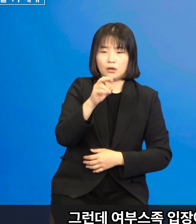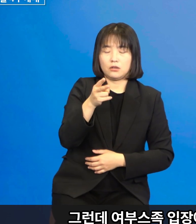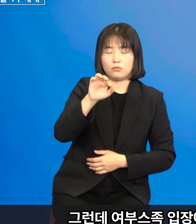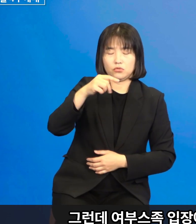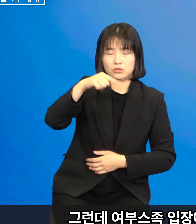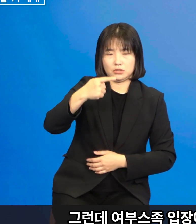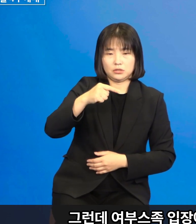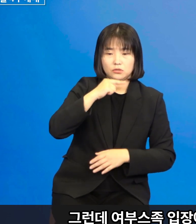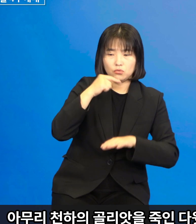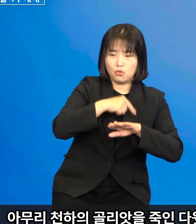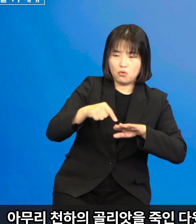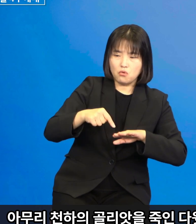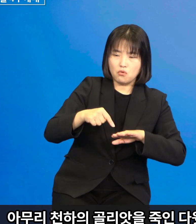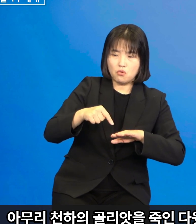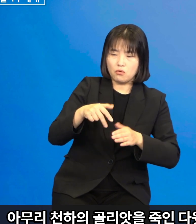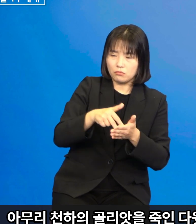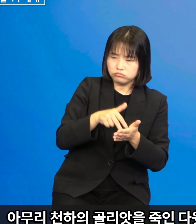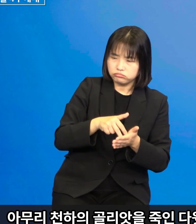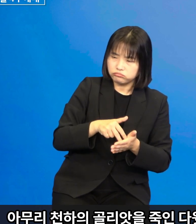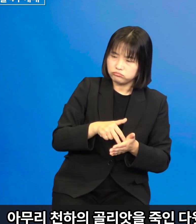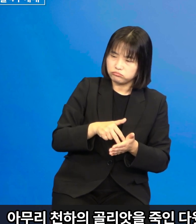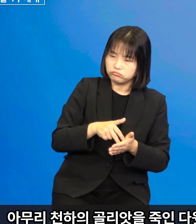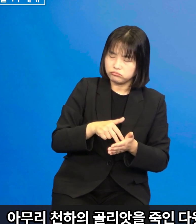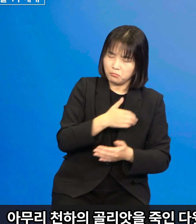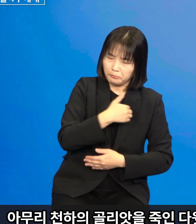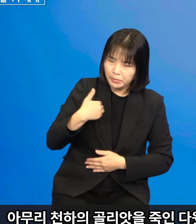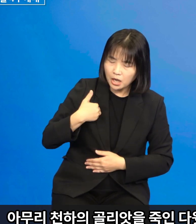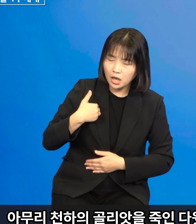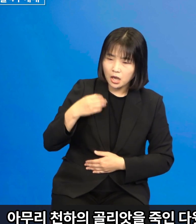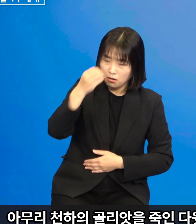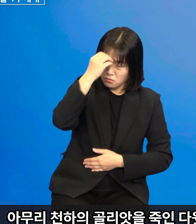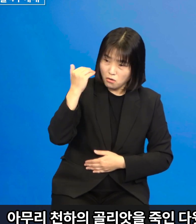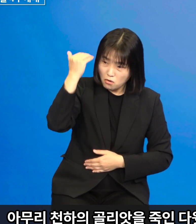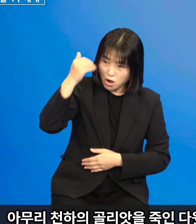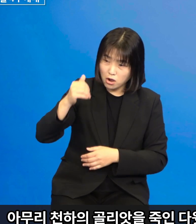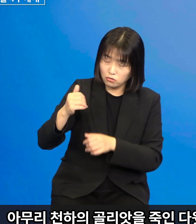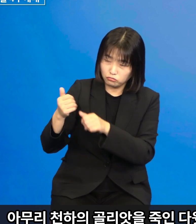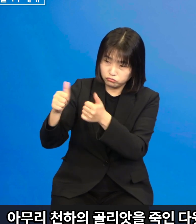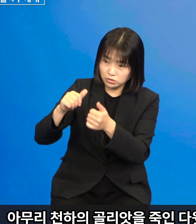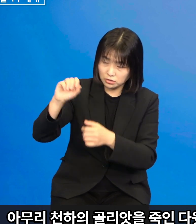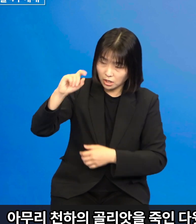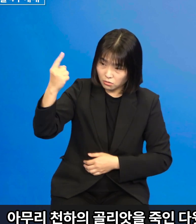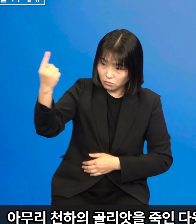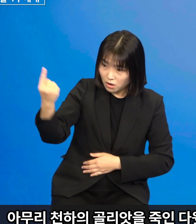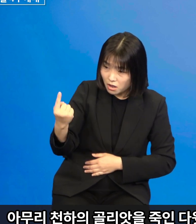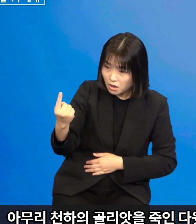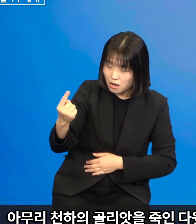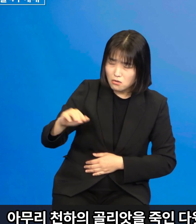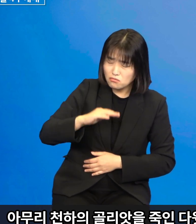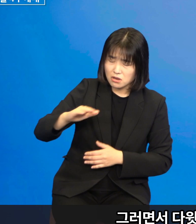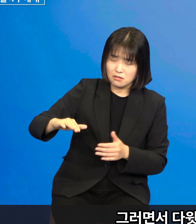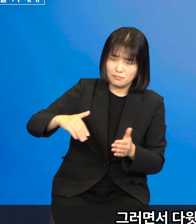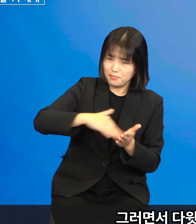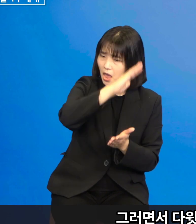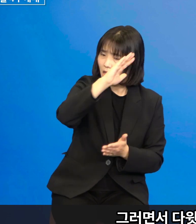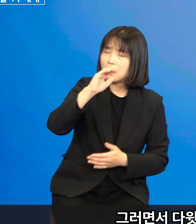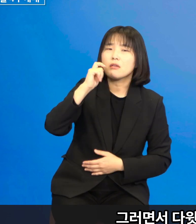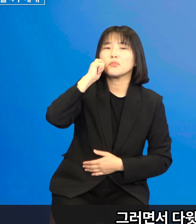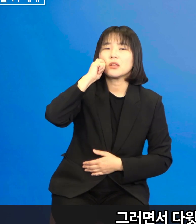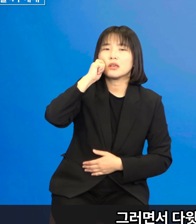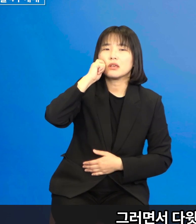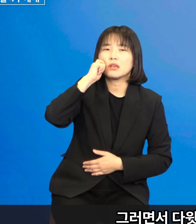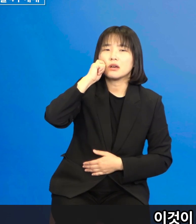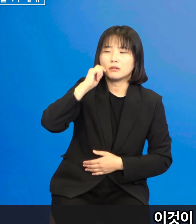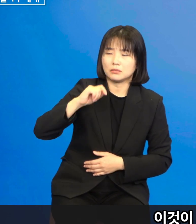어떤 자신감이 있어요? 아무리 천하의 골리앗을 죽인 다윗이 온다 하더라도 우리를 이길 수는 없다. 그러면서 다윗을